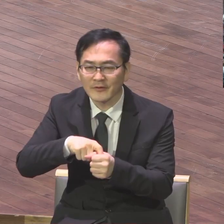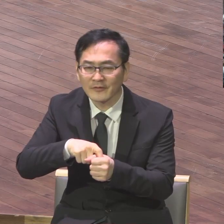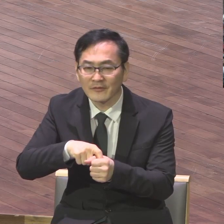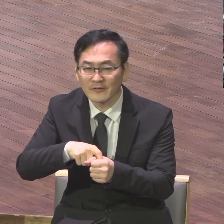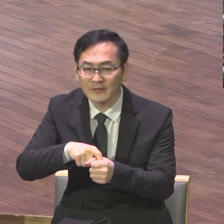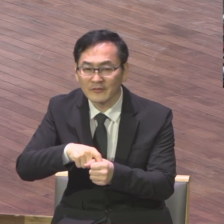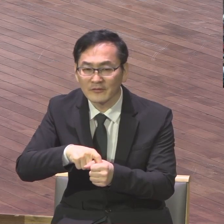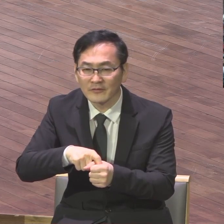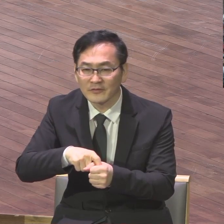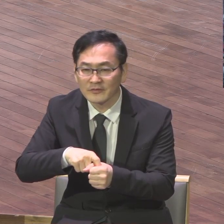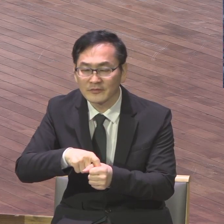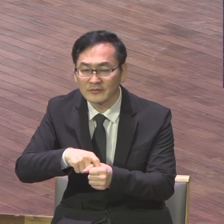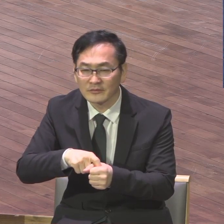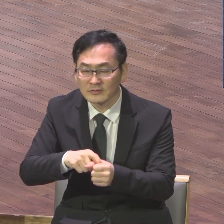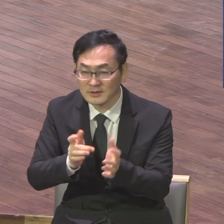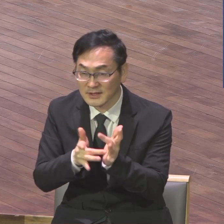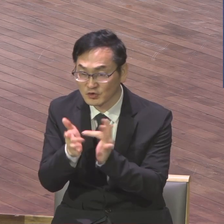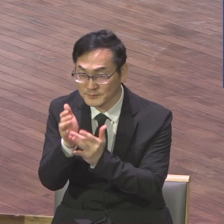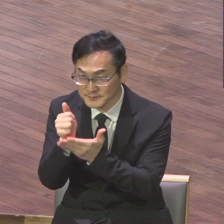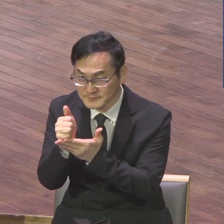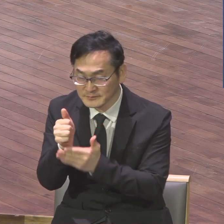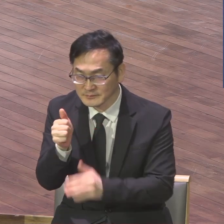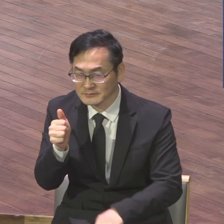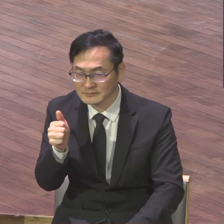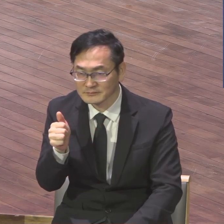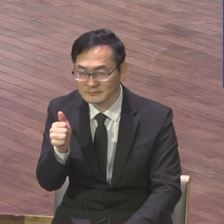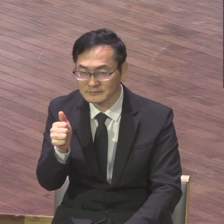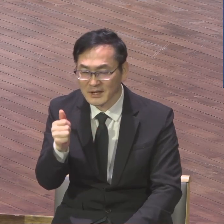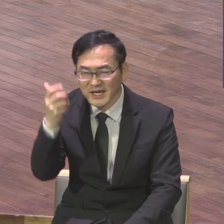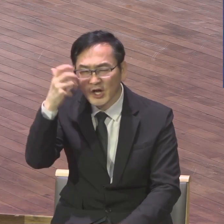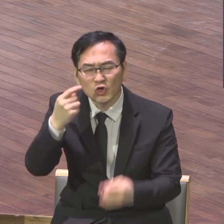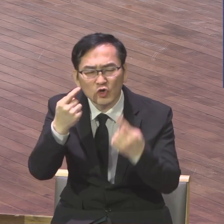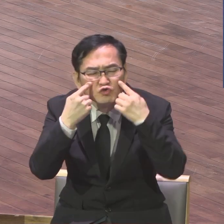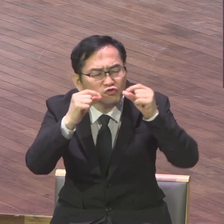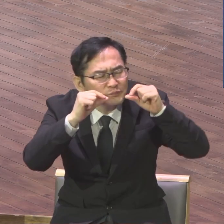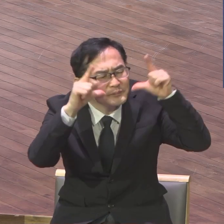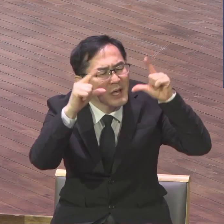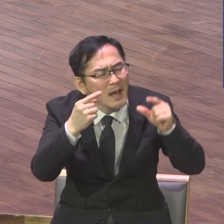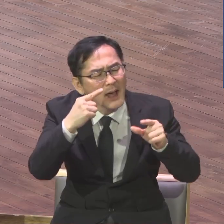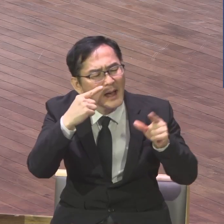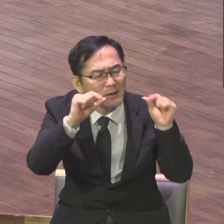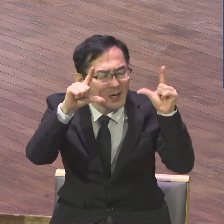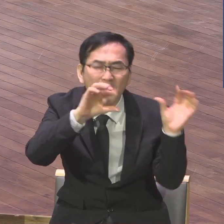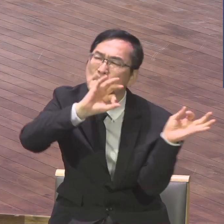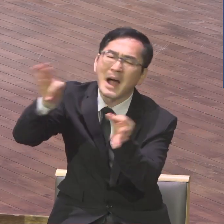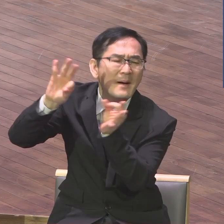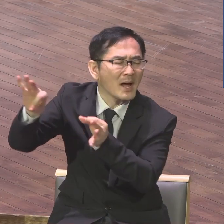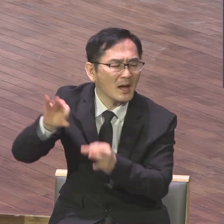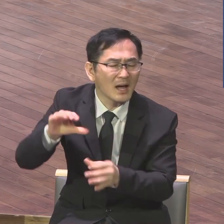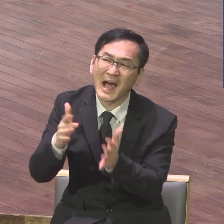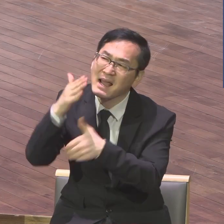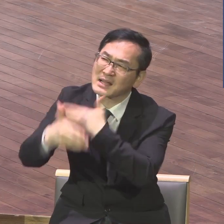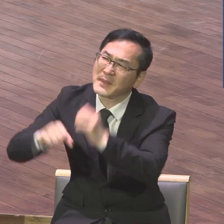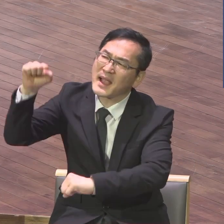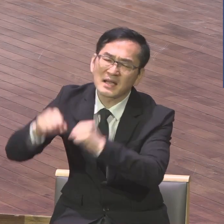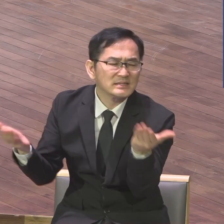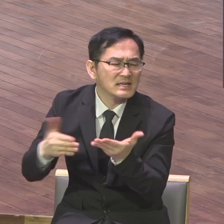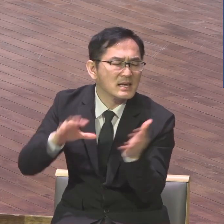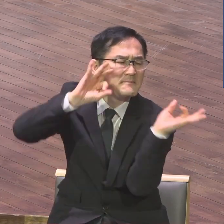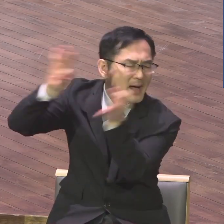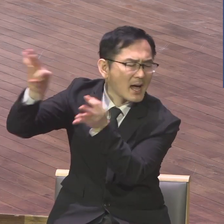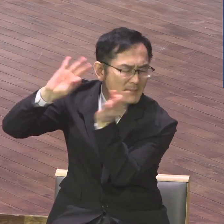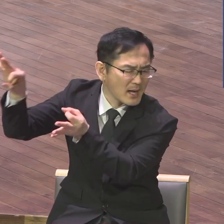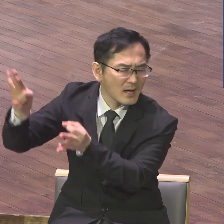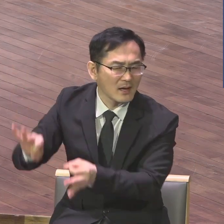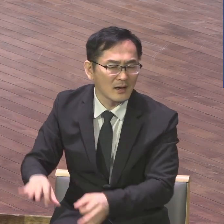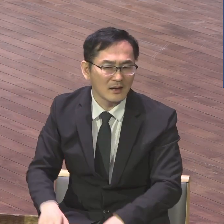이 예수님의 말씀은 지금요, 영적인 눈을 열어서 하나님께서 하신 일을 보라.